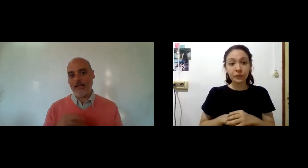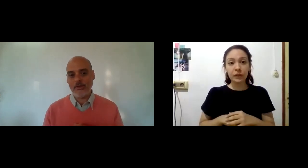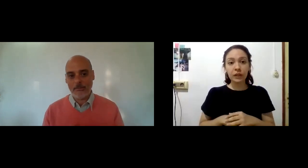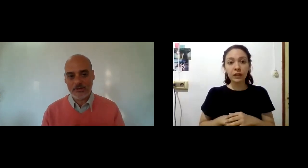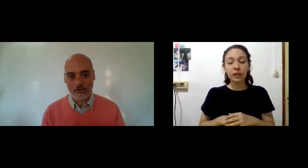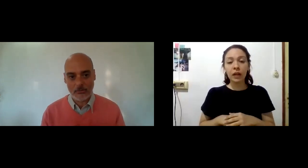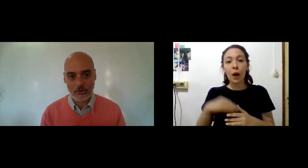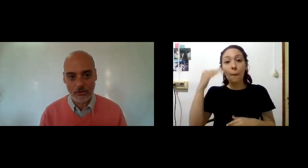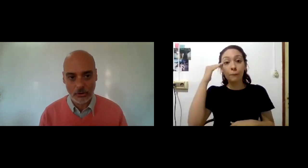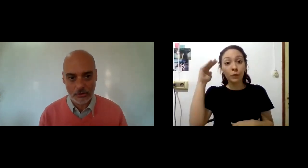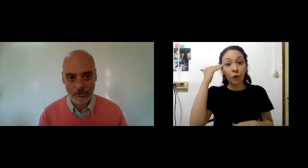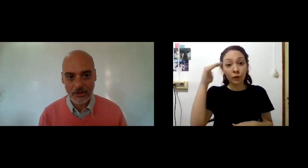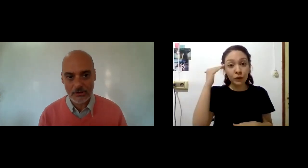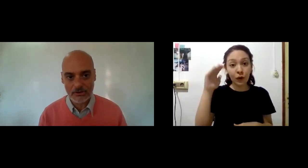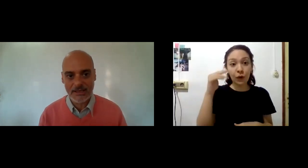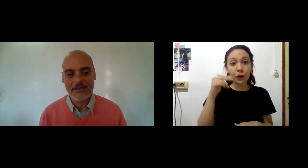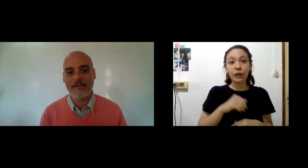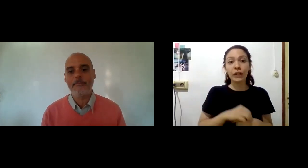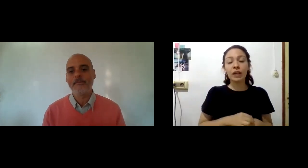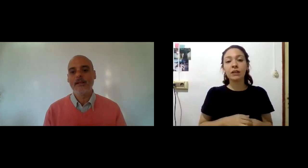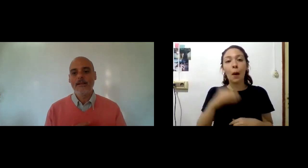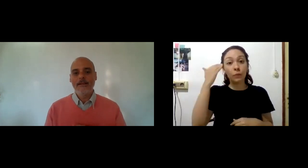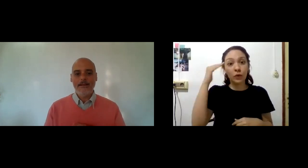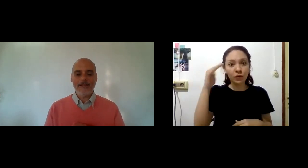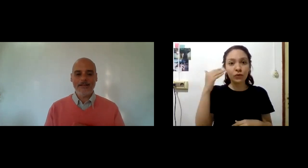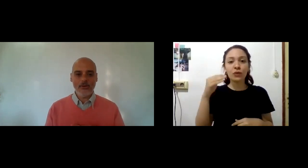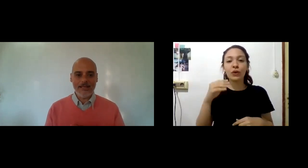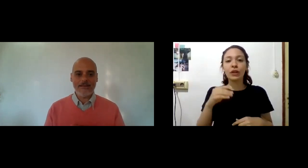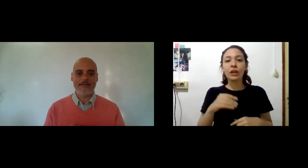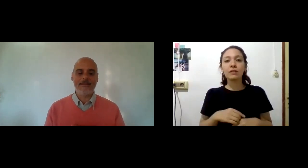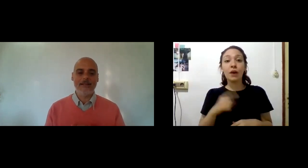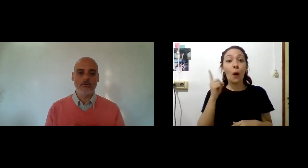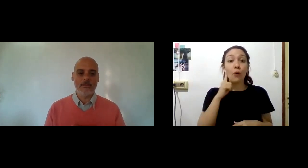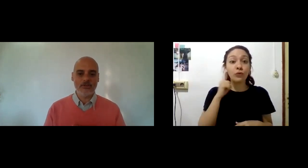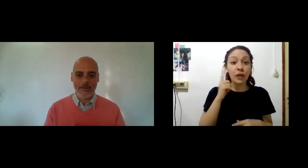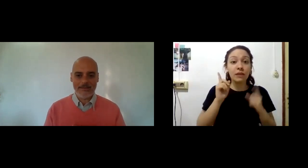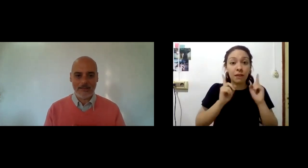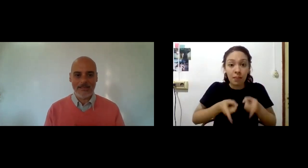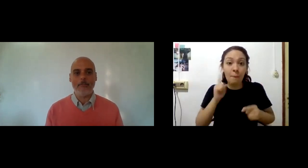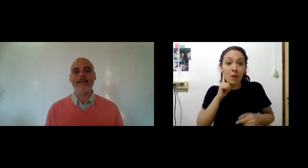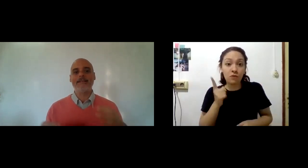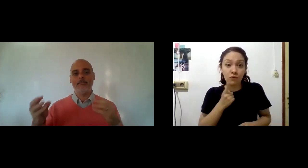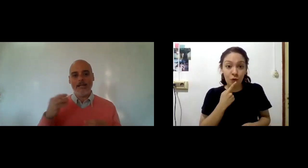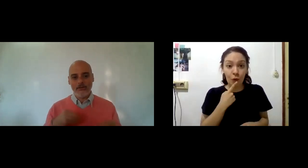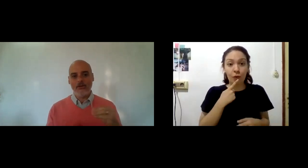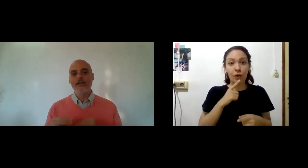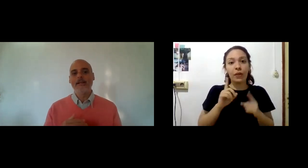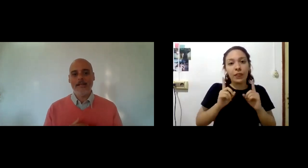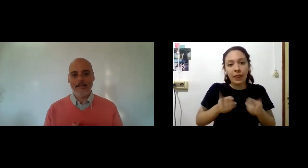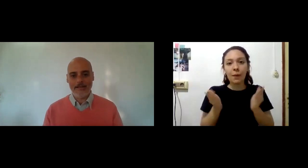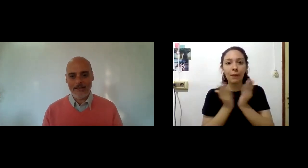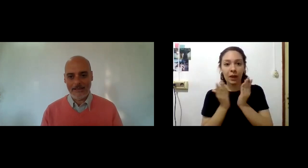que estamos trabajando en este proyecto somos sordos y oyentes, las estudiantes de último semestre también están